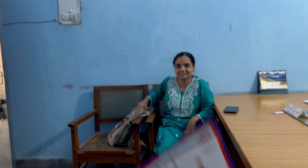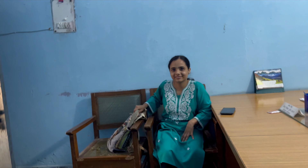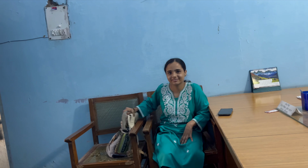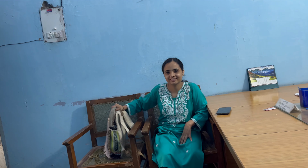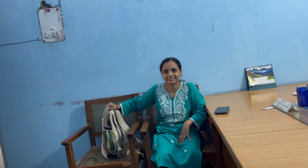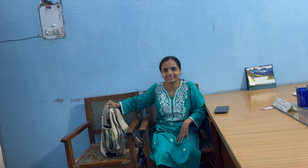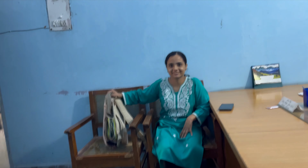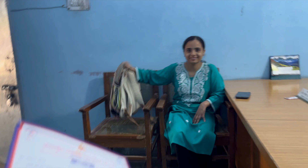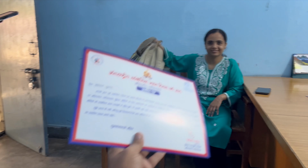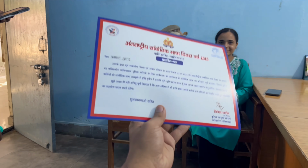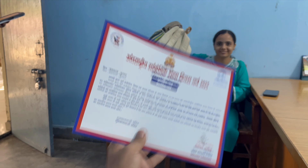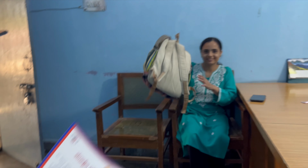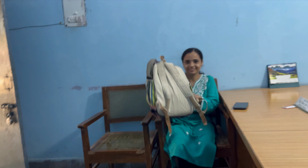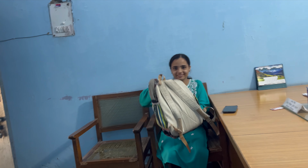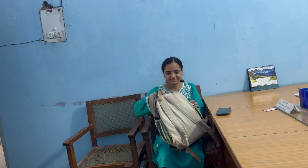सर्टिफिकेट। ये भी मिला है भाई हमें